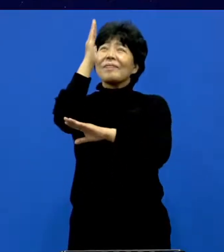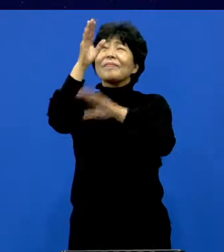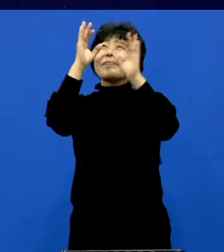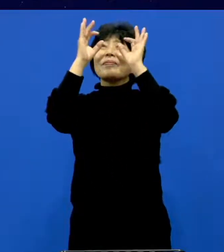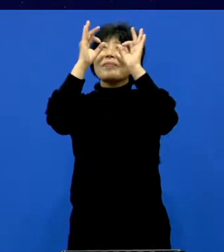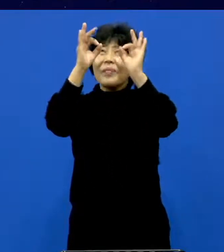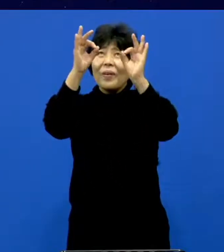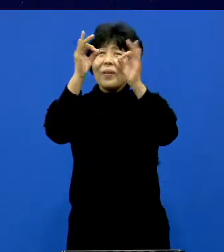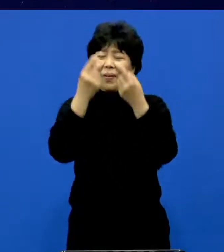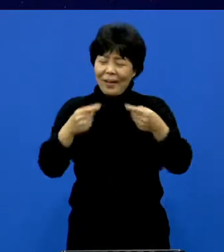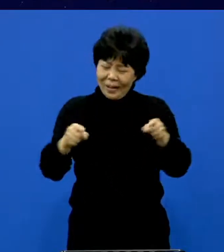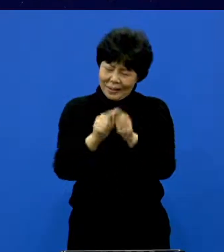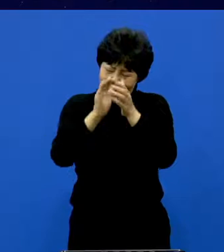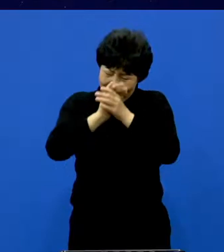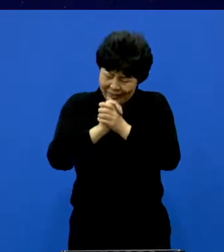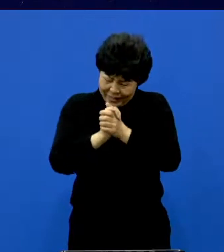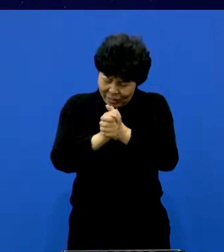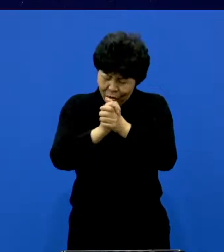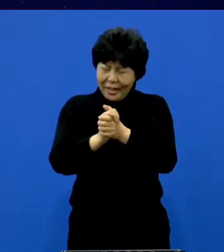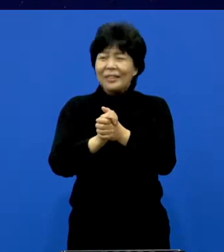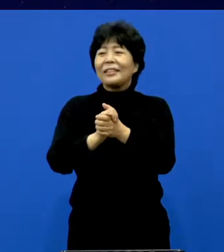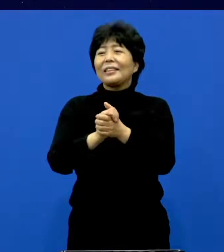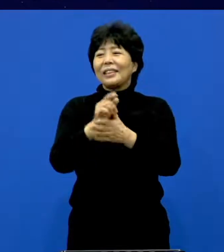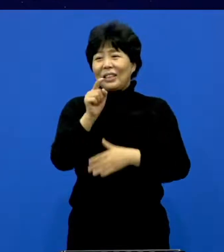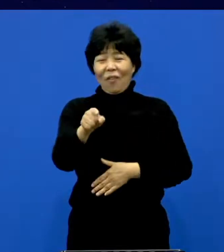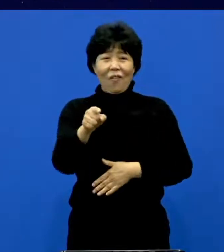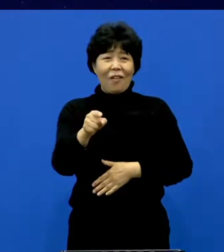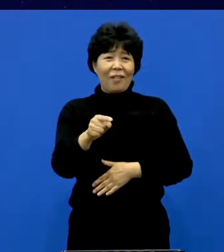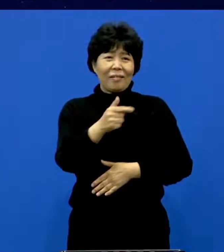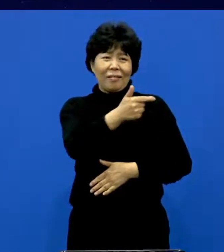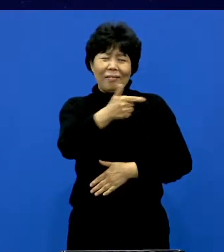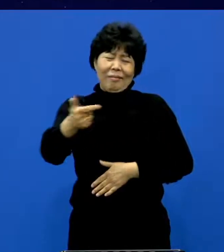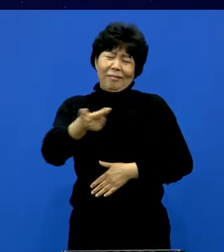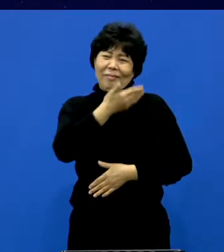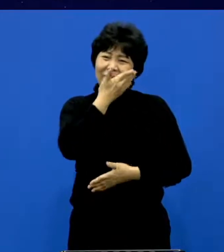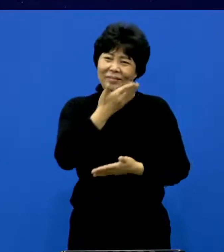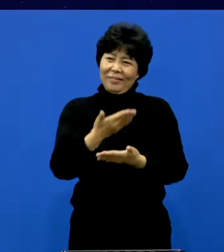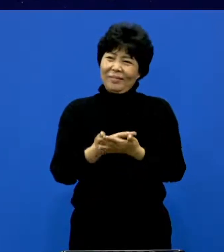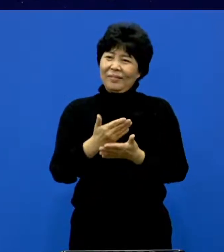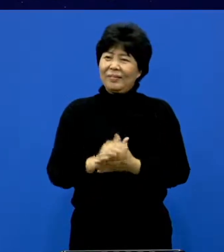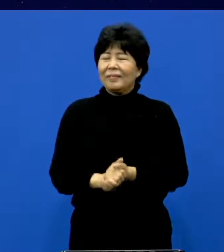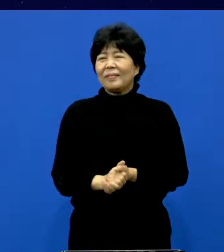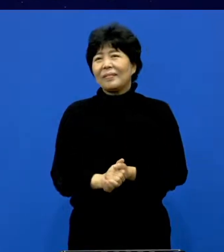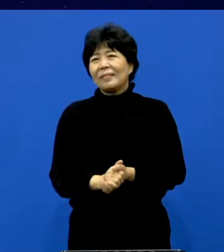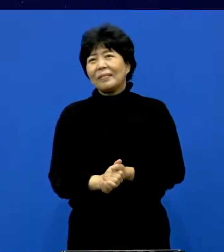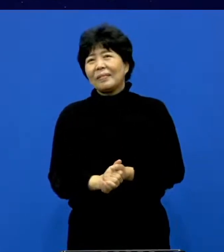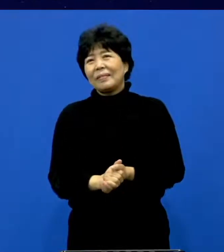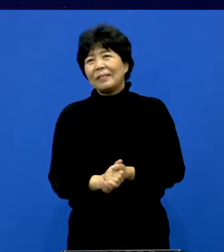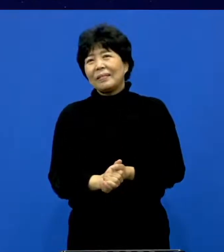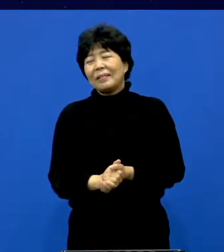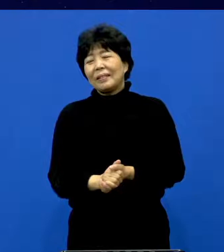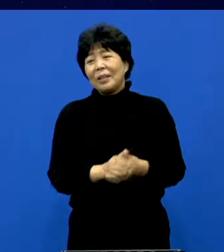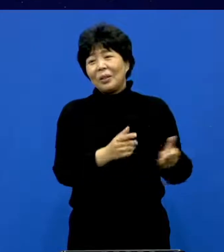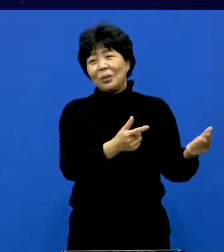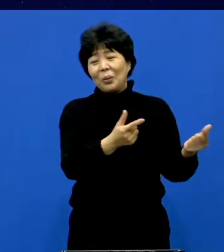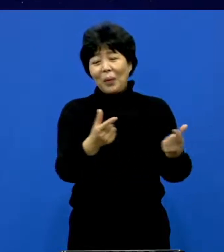같이 기도의 제목을 가지고 기도하는 이 자체가 굉장히 중요한 것입니다. 같은 감정을